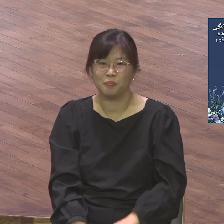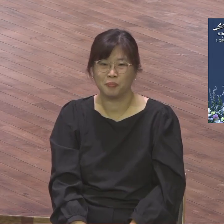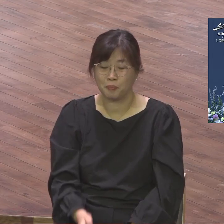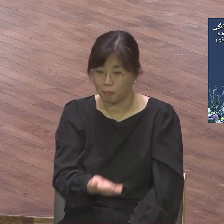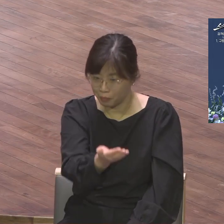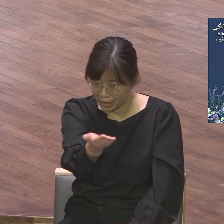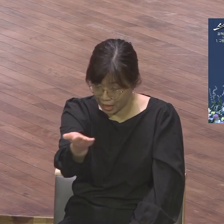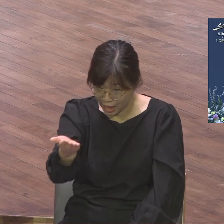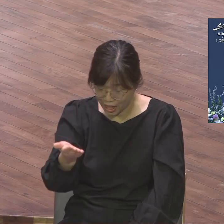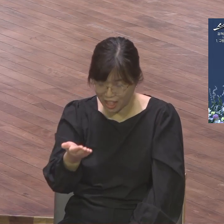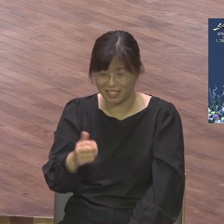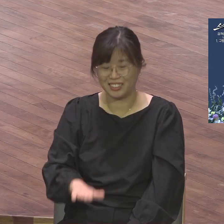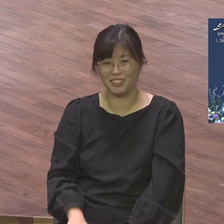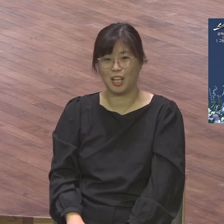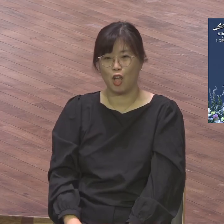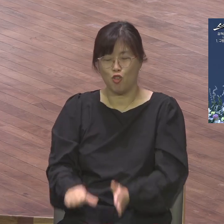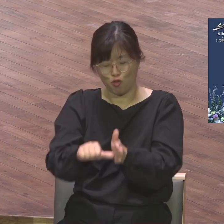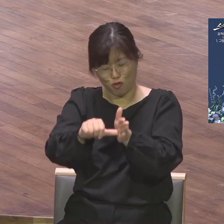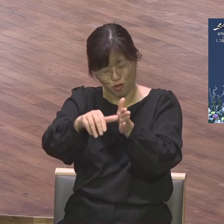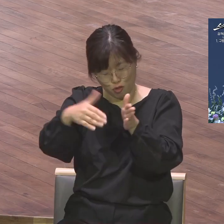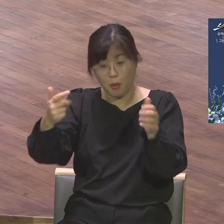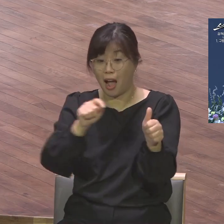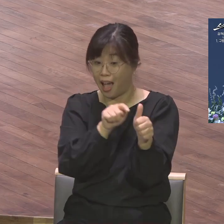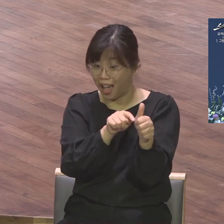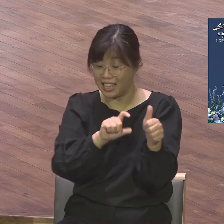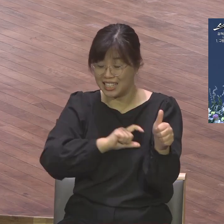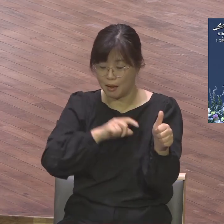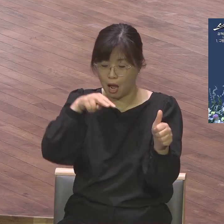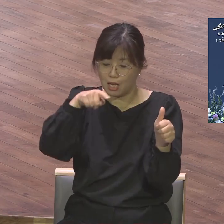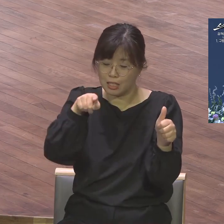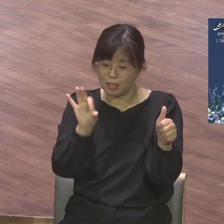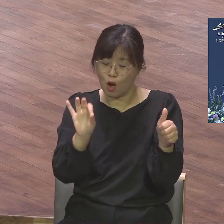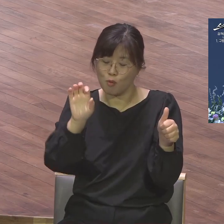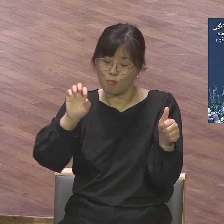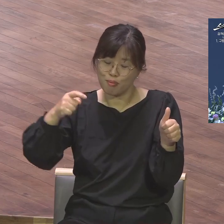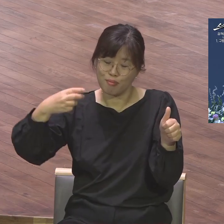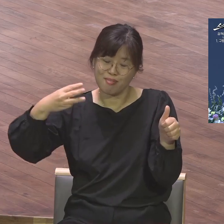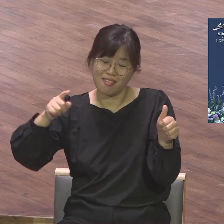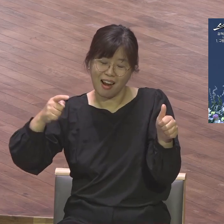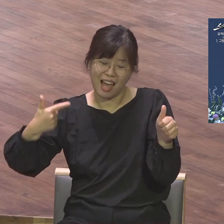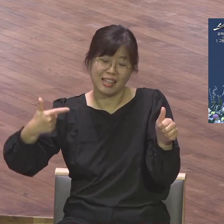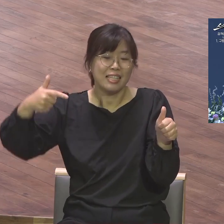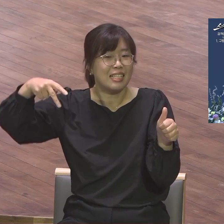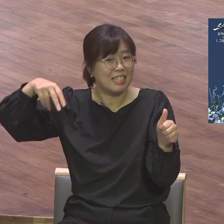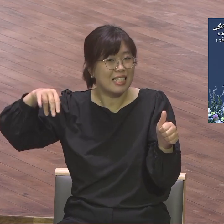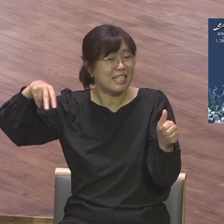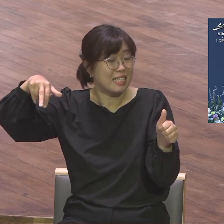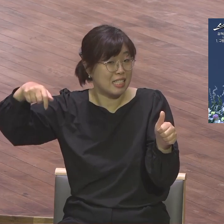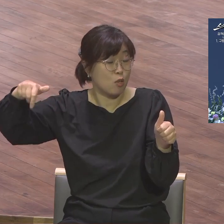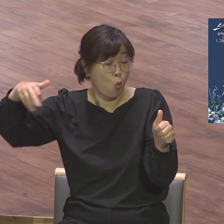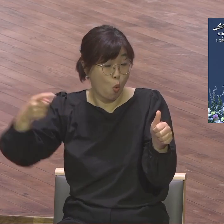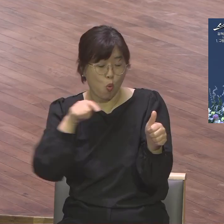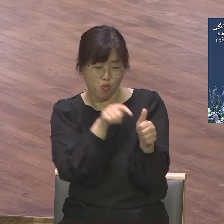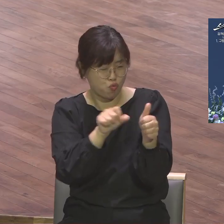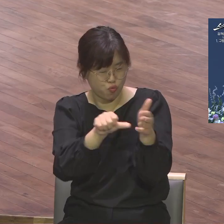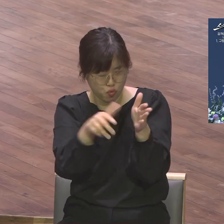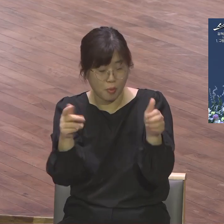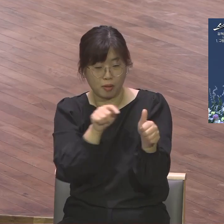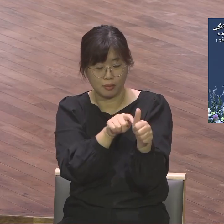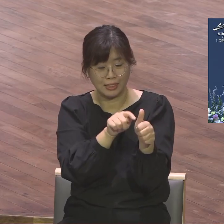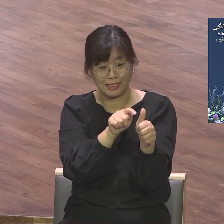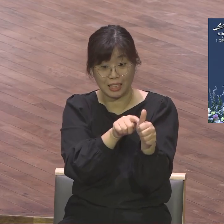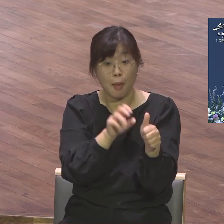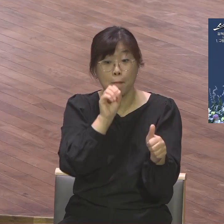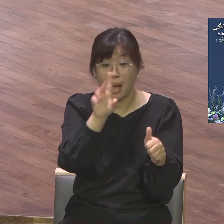성 프란시스가 이런 고백했습니다. 주님의 일을 한다는 사람이 우울하거나 어두운